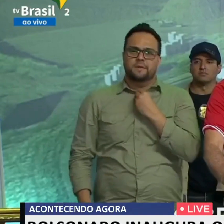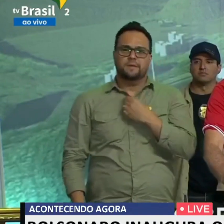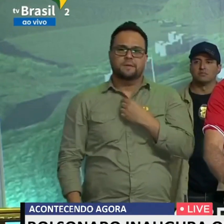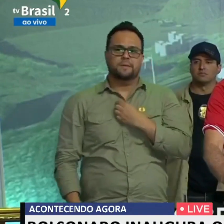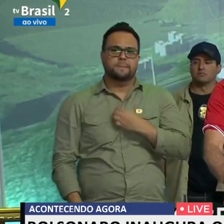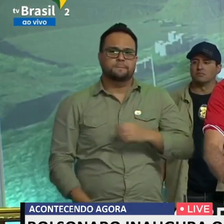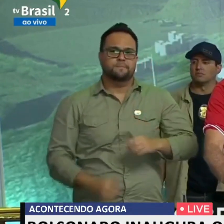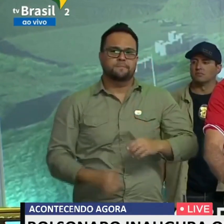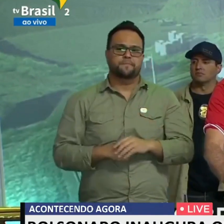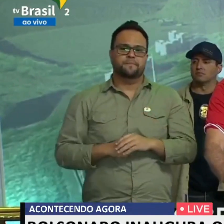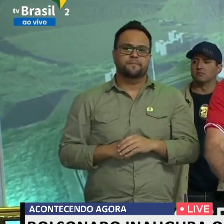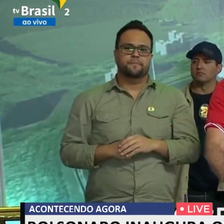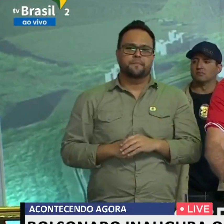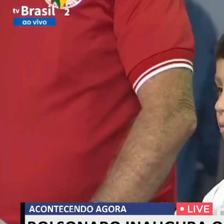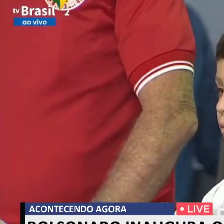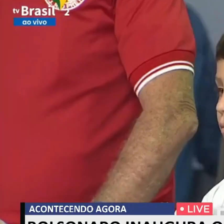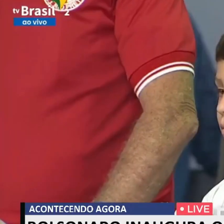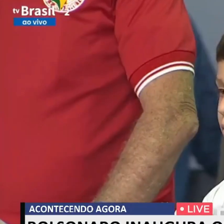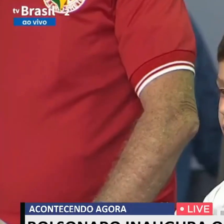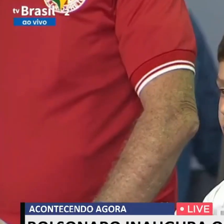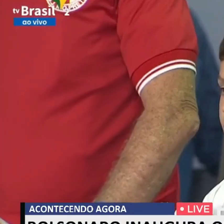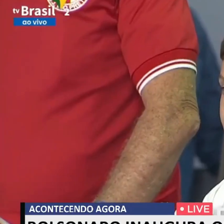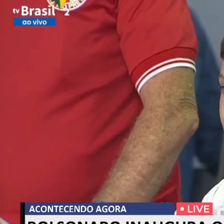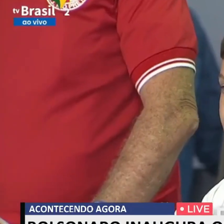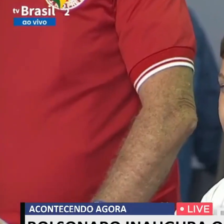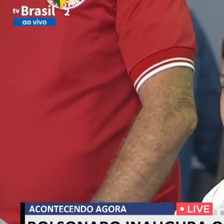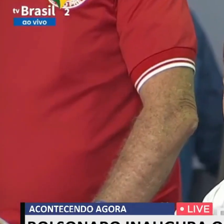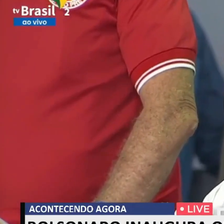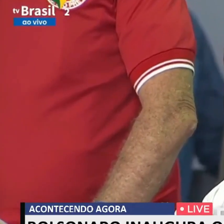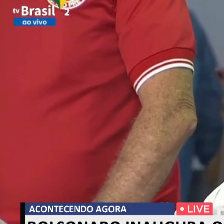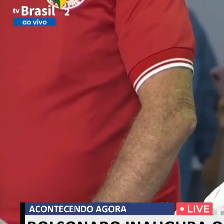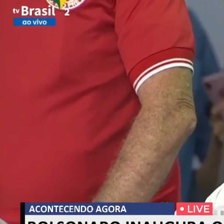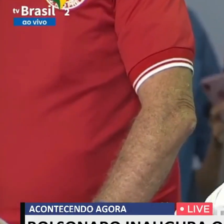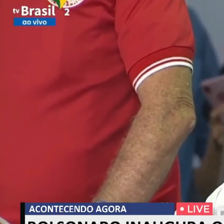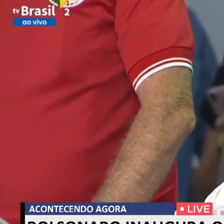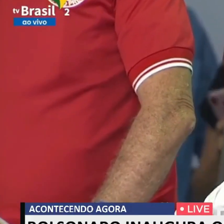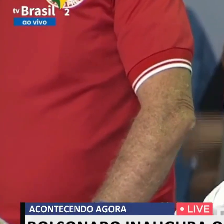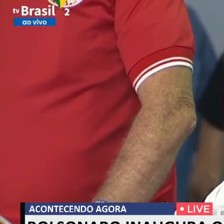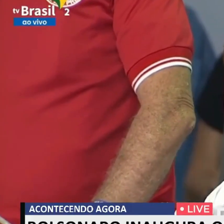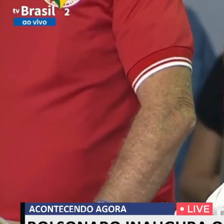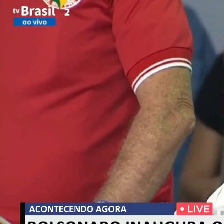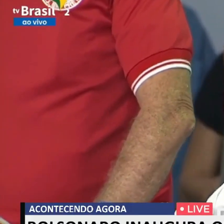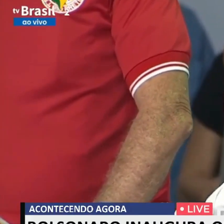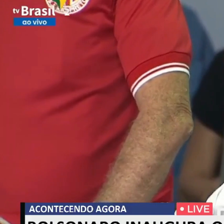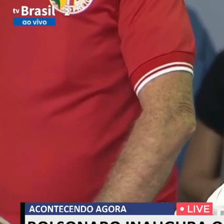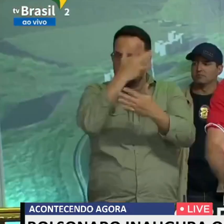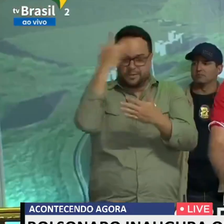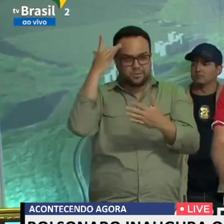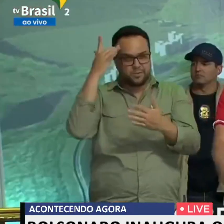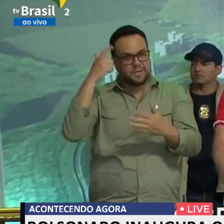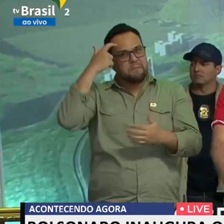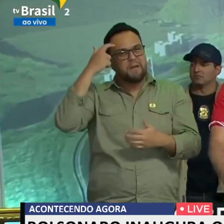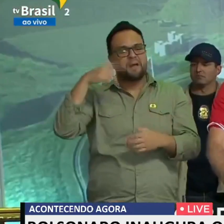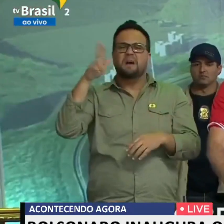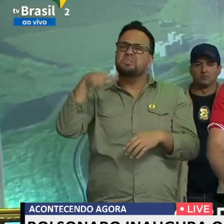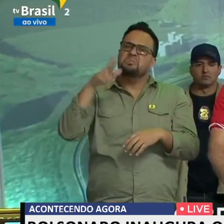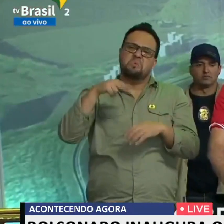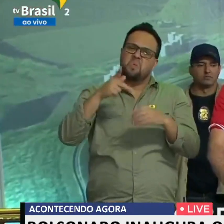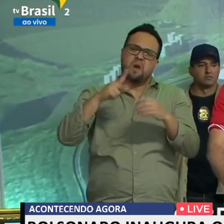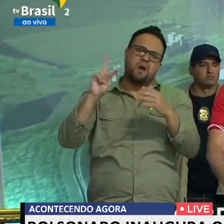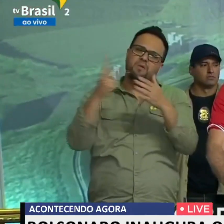As coisas acontecem. Alguns acham que nunca pode acontecer com